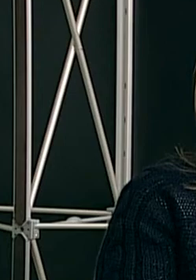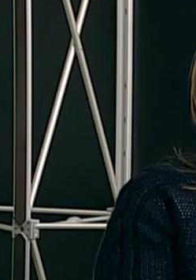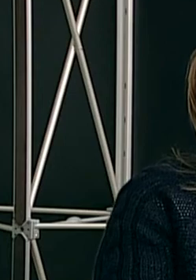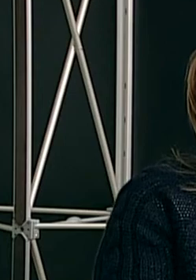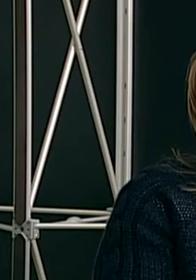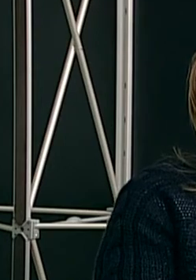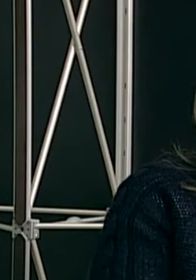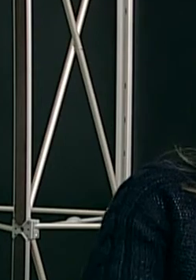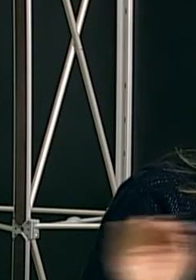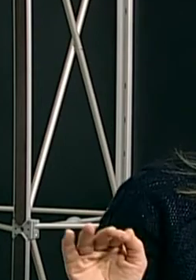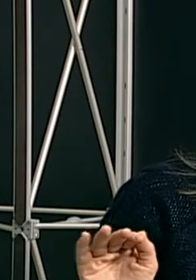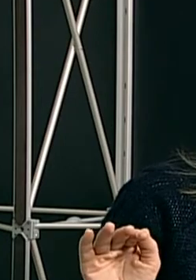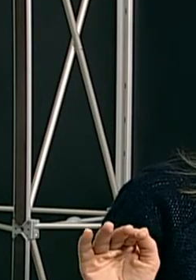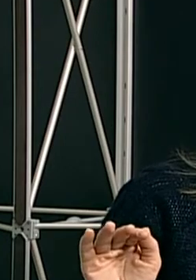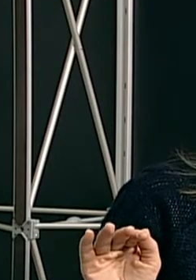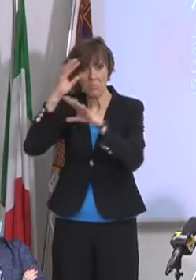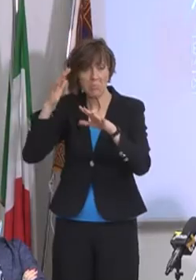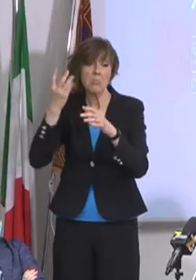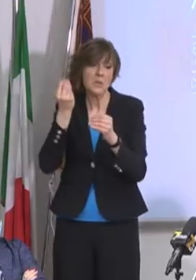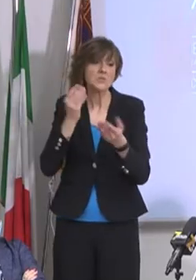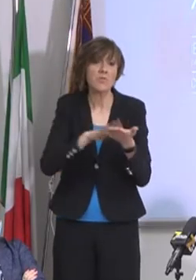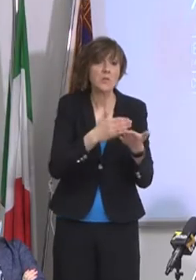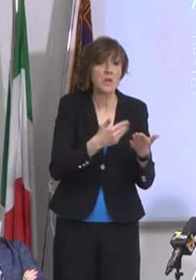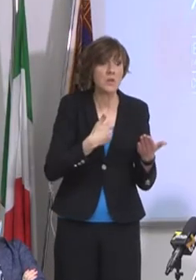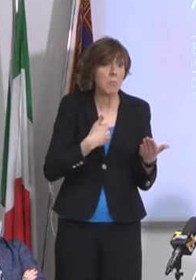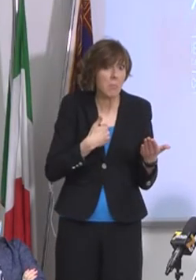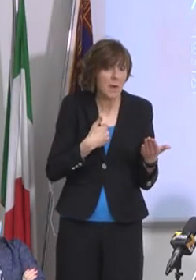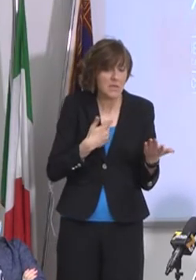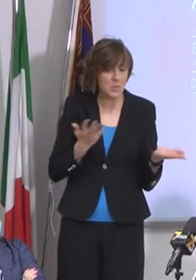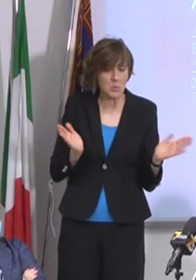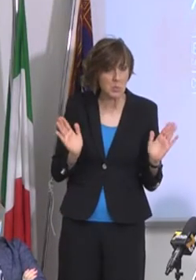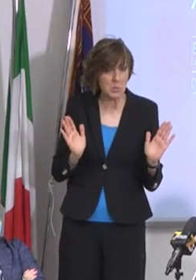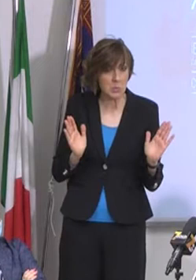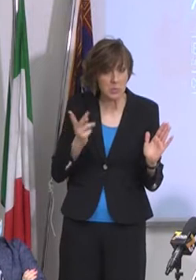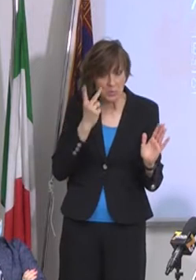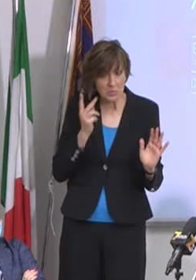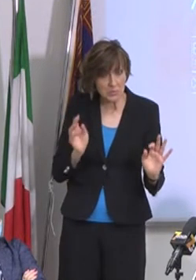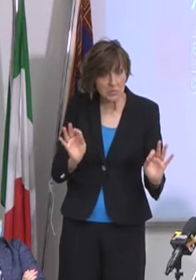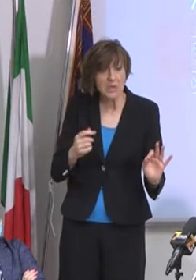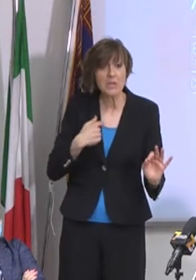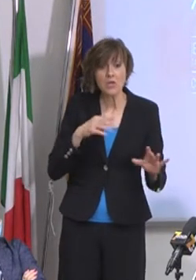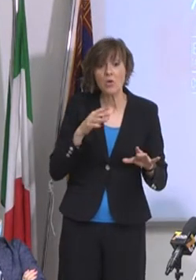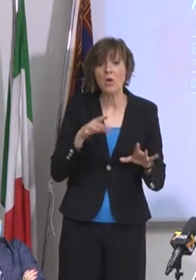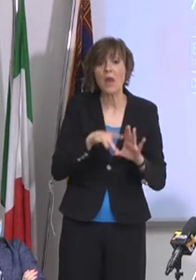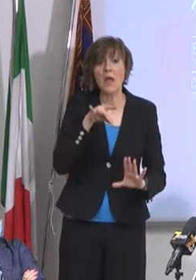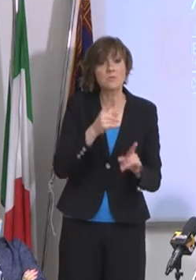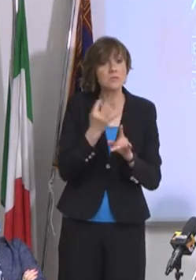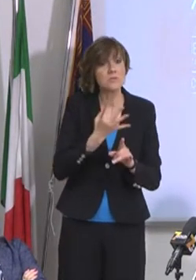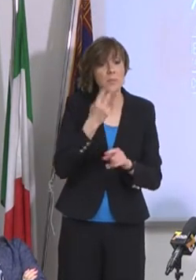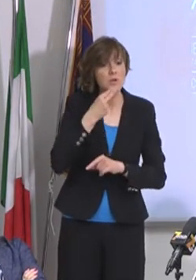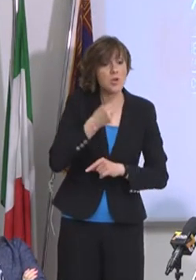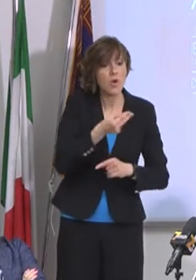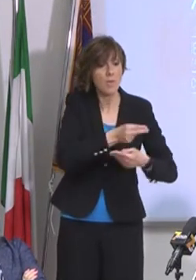ma in cambio quello per il presidenzialismo non c'è nulla quando il presenzialismo io sono stato eletto con il nome scritto figuratevi